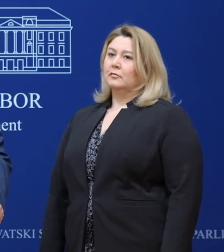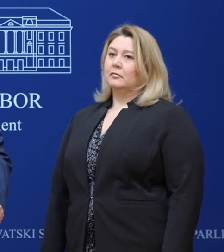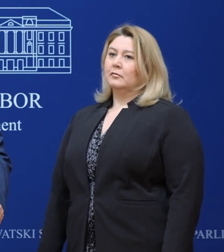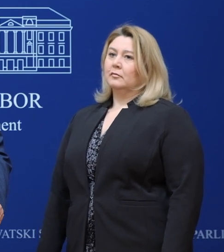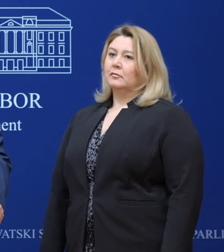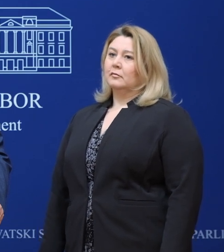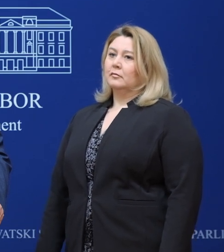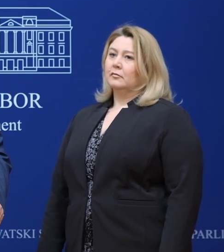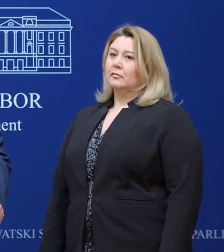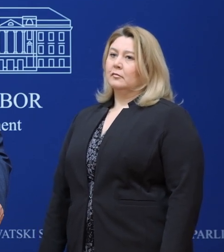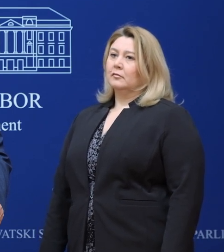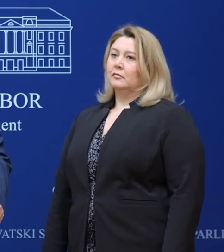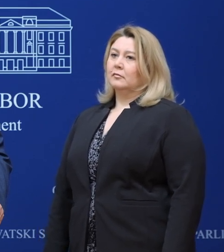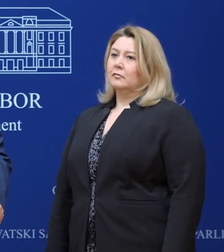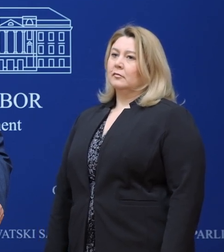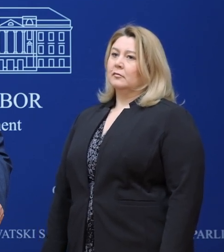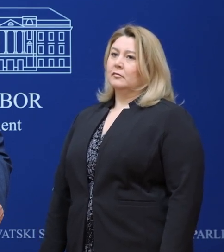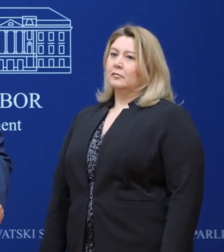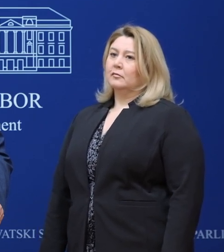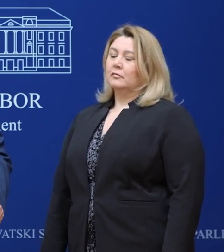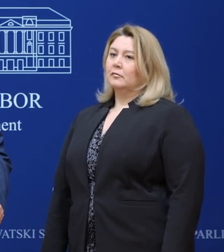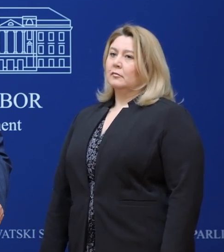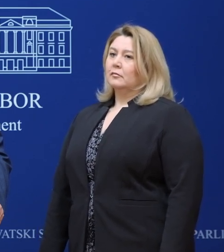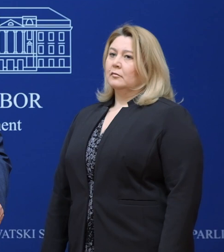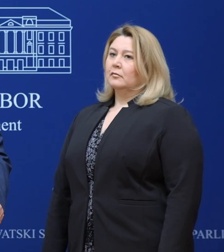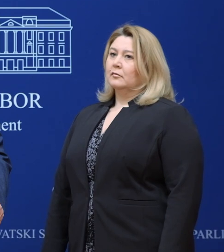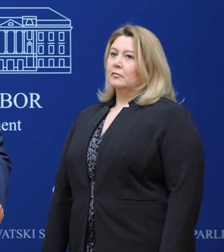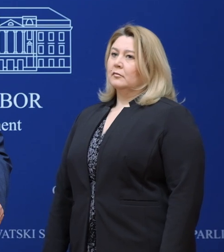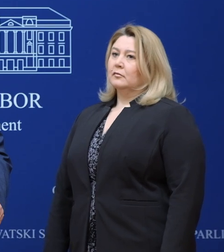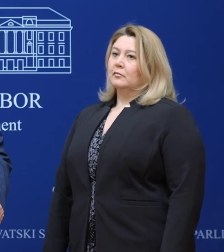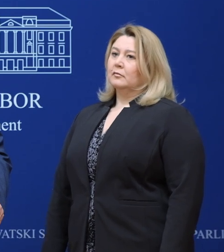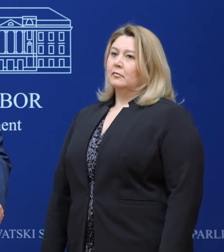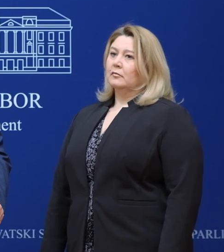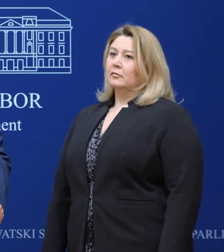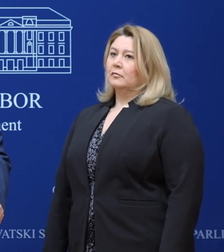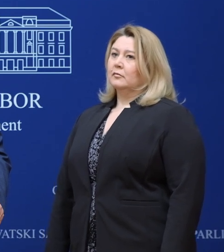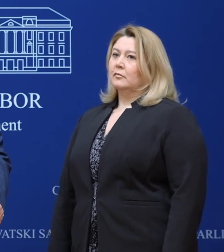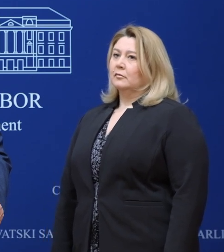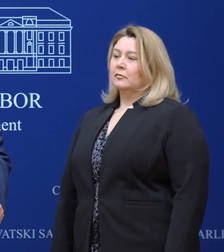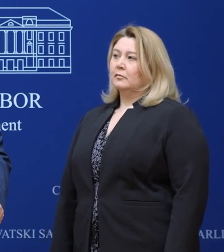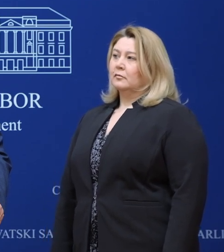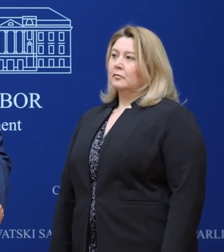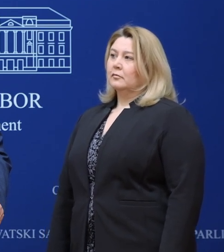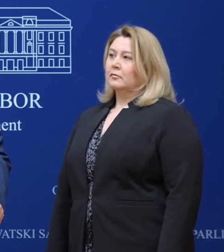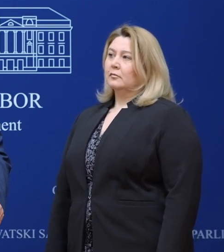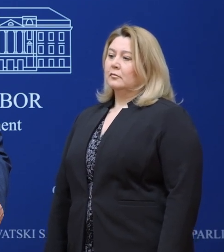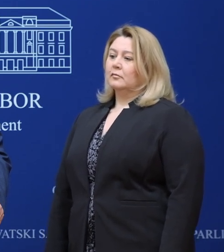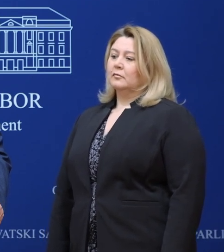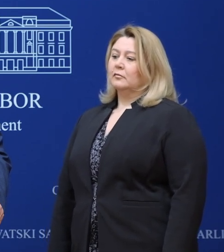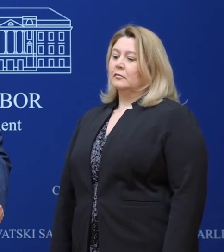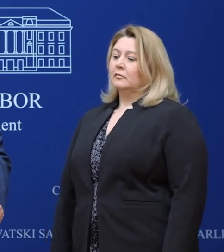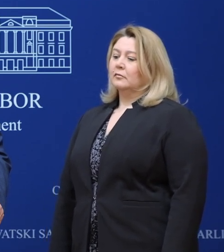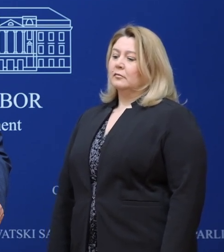pozicije vlasti koja raspolaže represivnim aparatom, to je negiranje samih